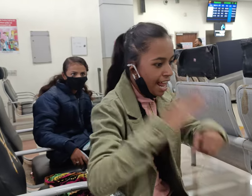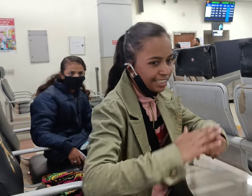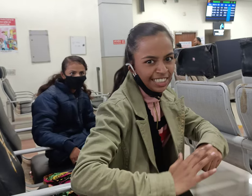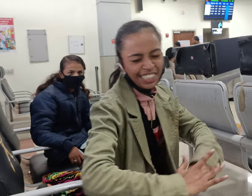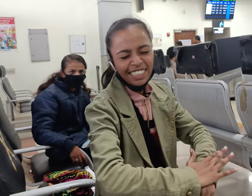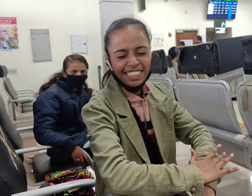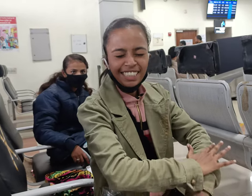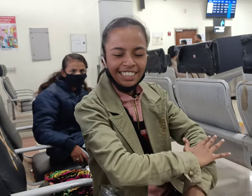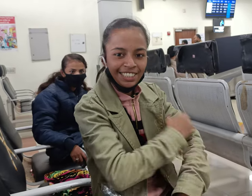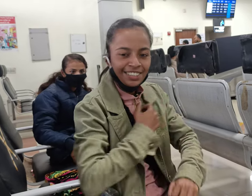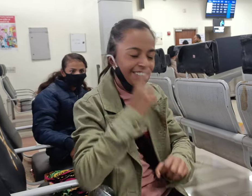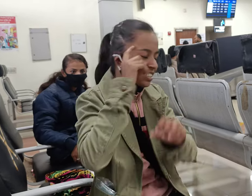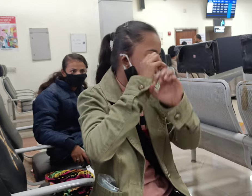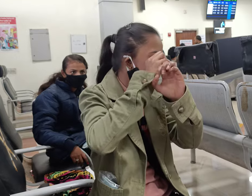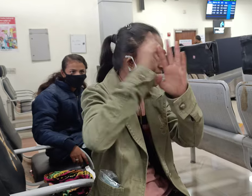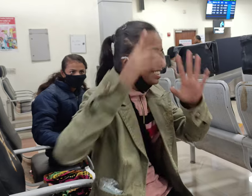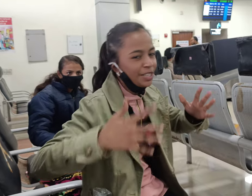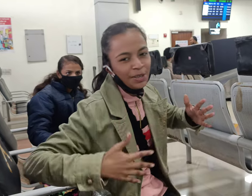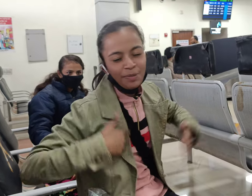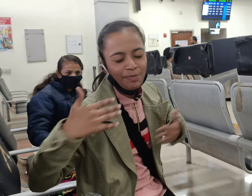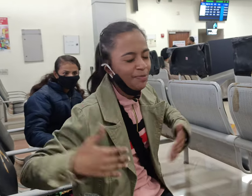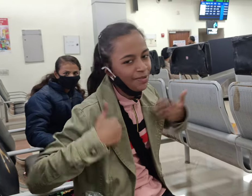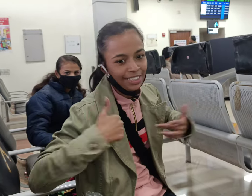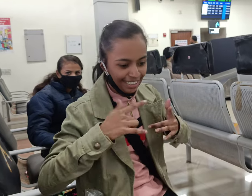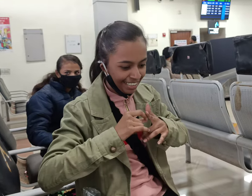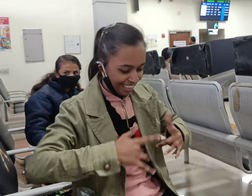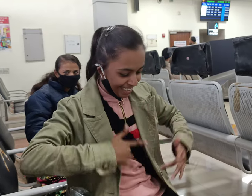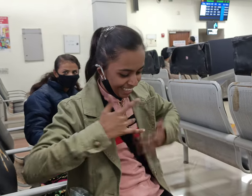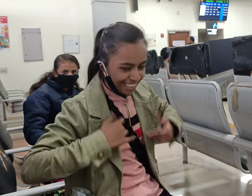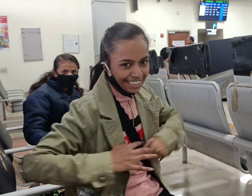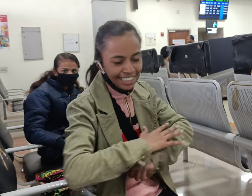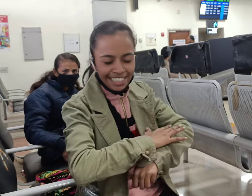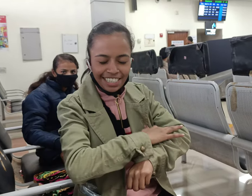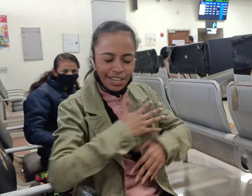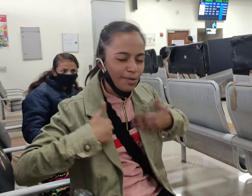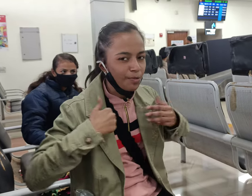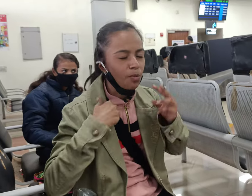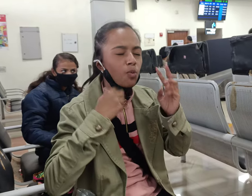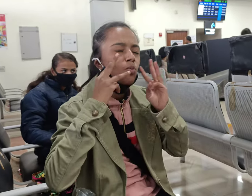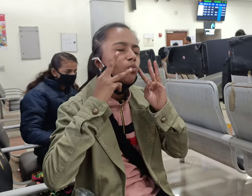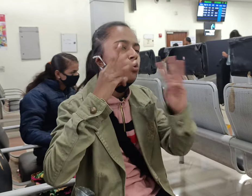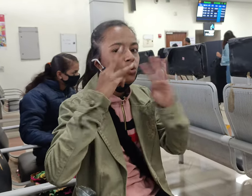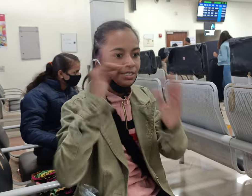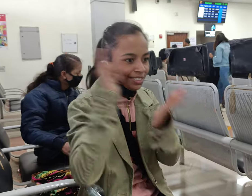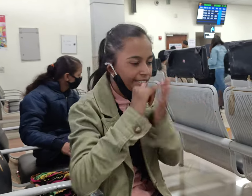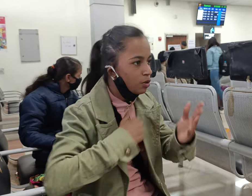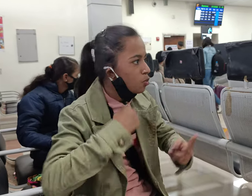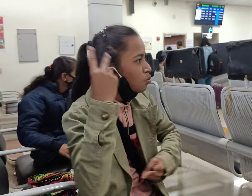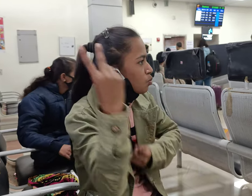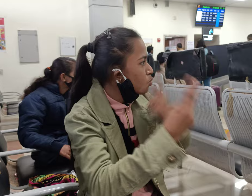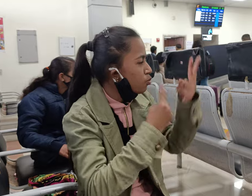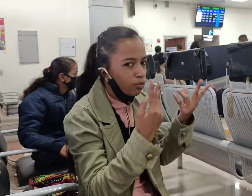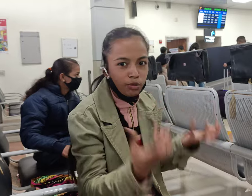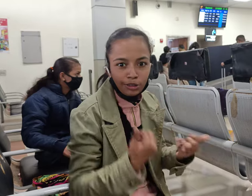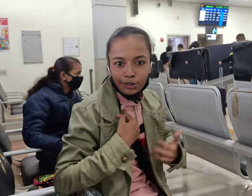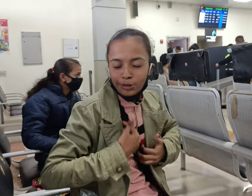पर आए और इतनी पास से देखा तो पूरे बॉडी में सिरहन आ गई थी, पूरे शरीर के रोंगटे खड़े हो गए थे। इतनी खुशी हुई है कि